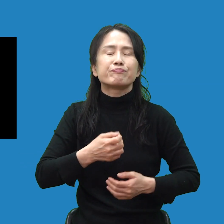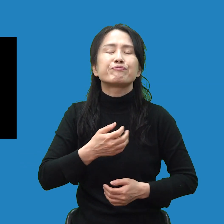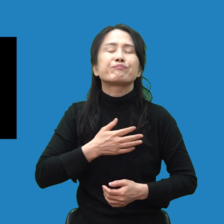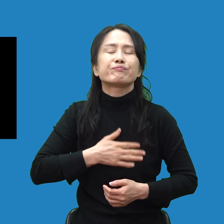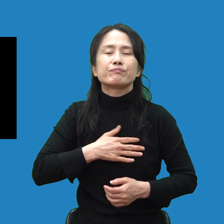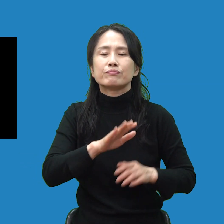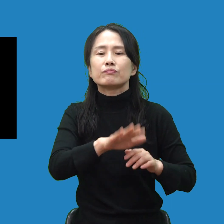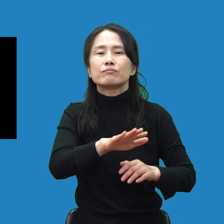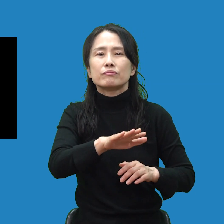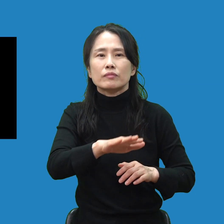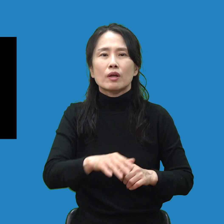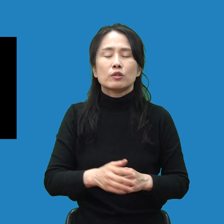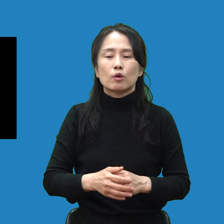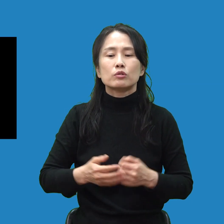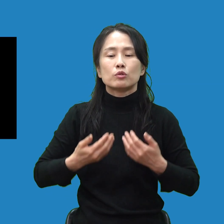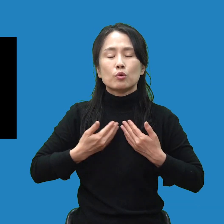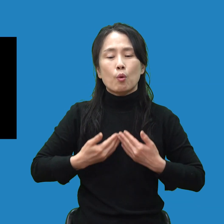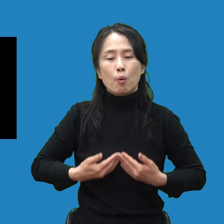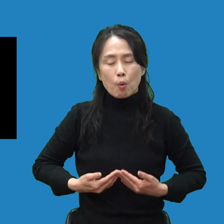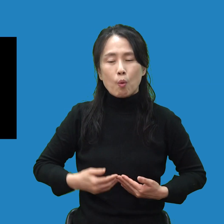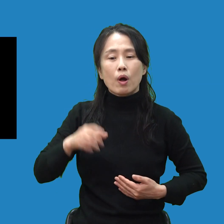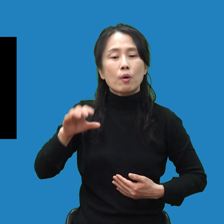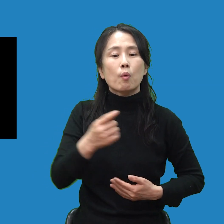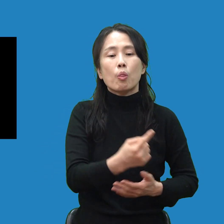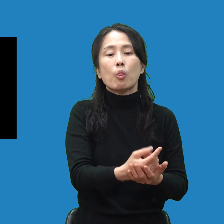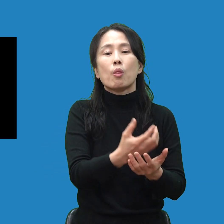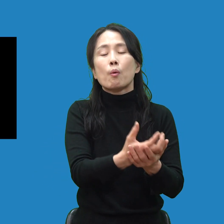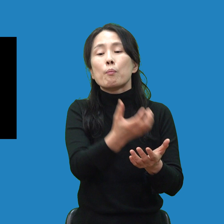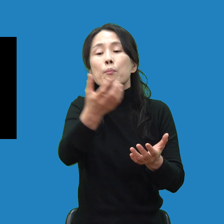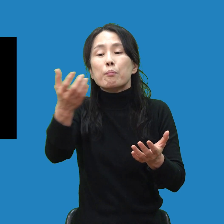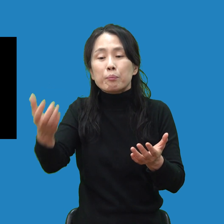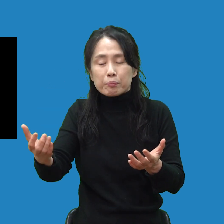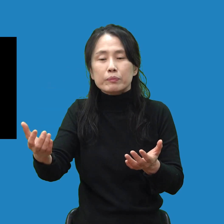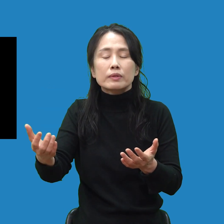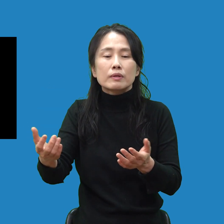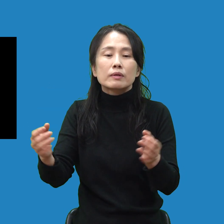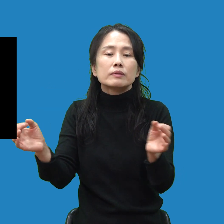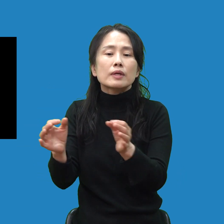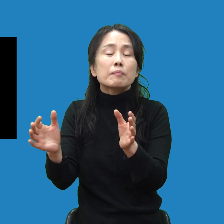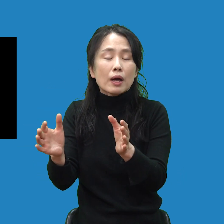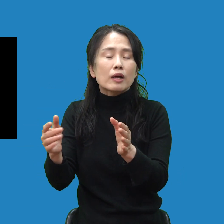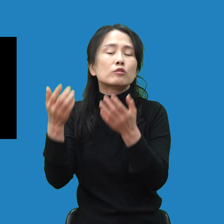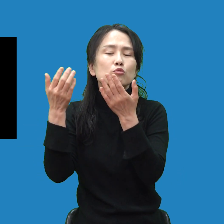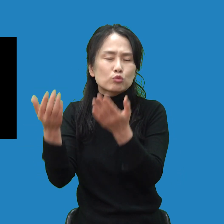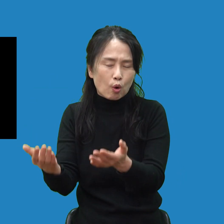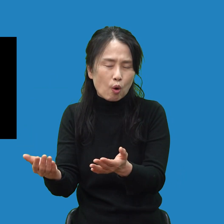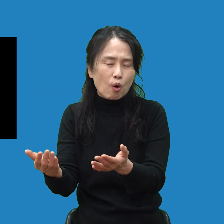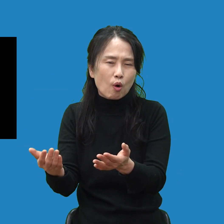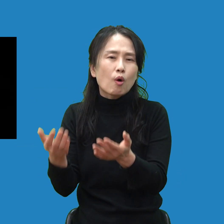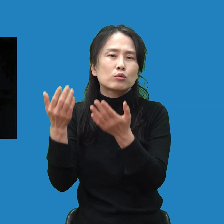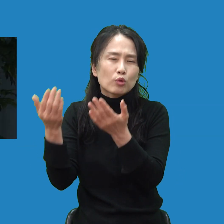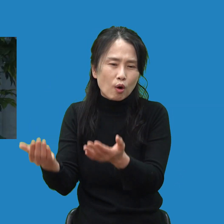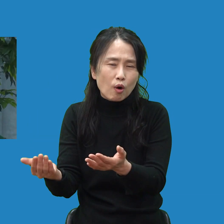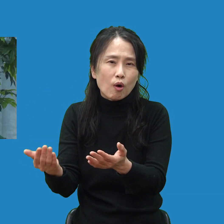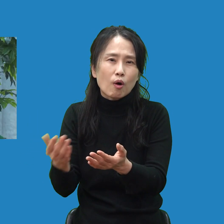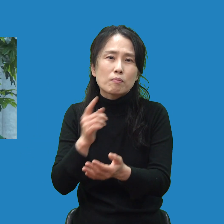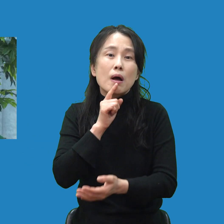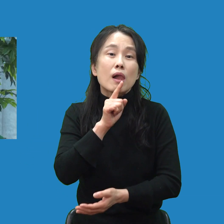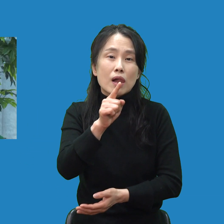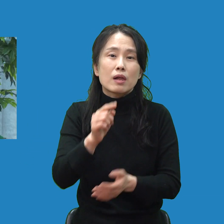사적으로 따로 한적한 곳, 외딴 곳에 가서 잠깐이라도 쉬어라